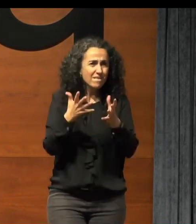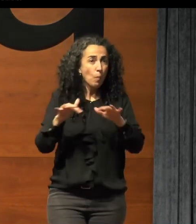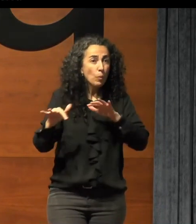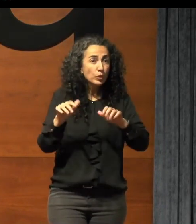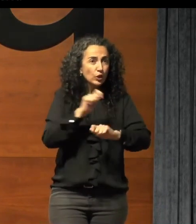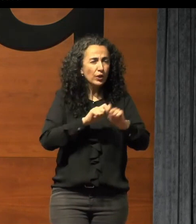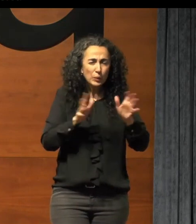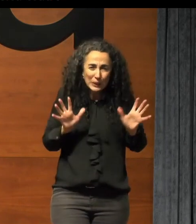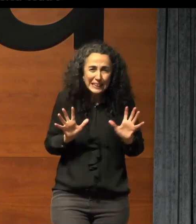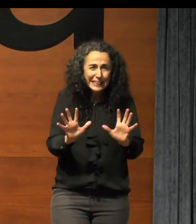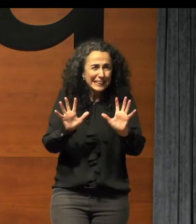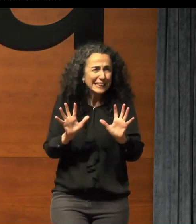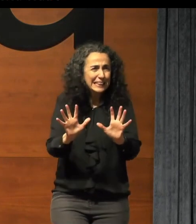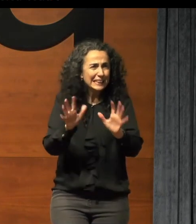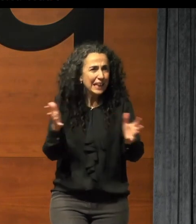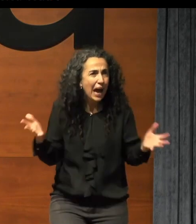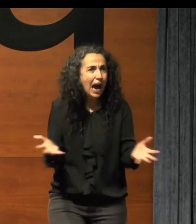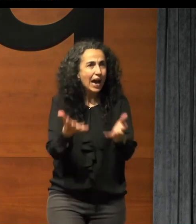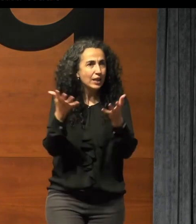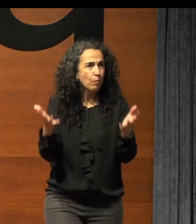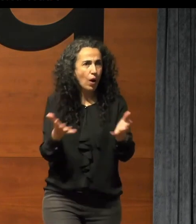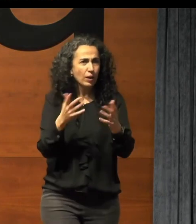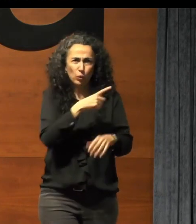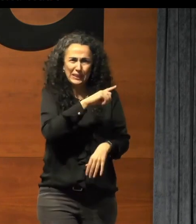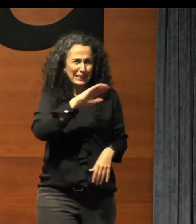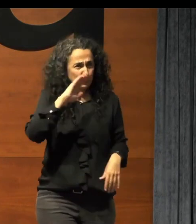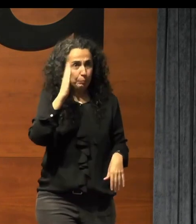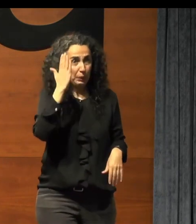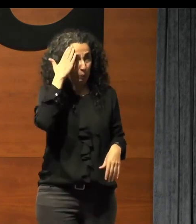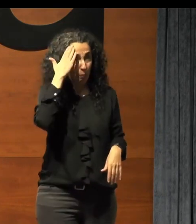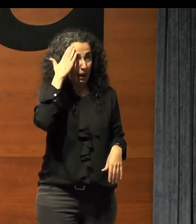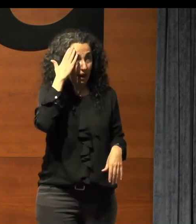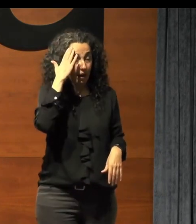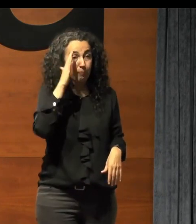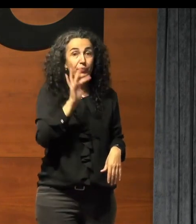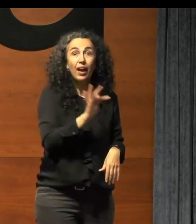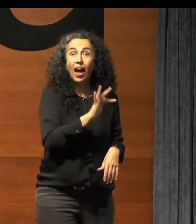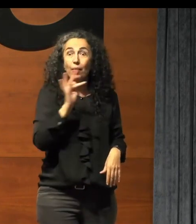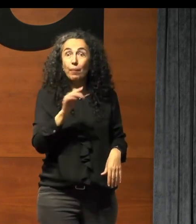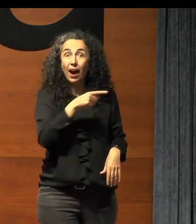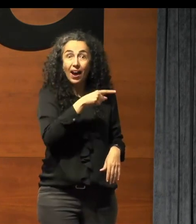teatro. Fue el precursor de todo este movimiento artístico.